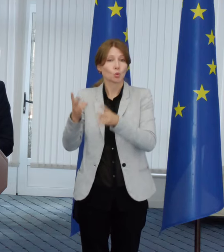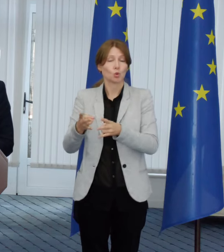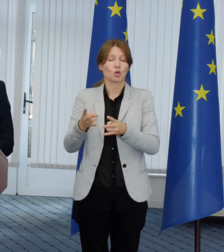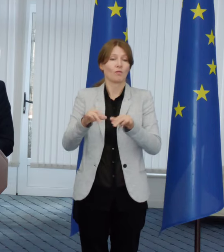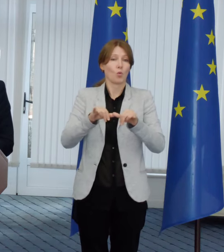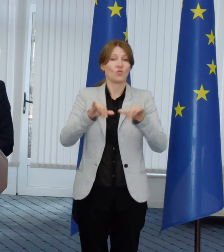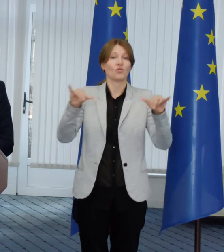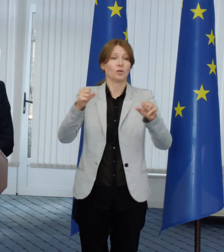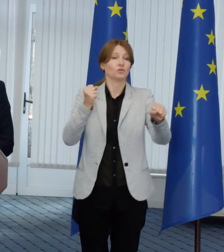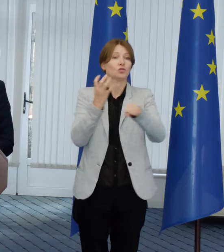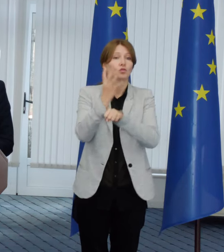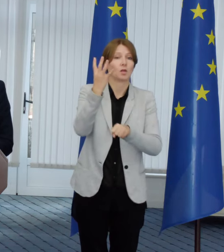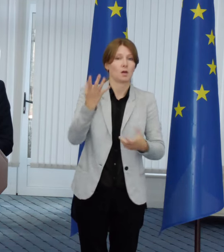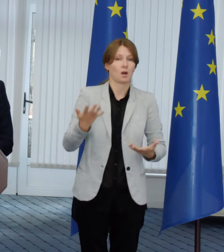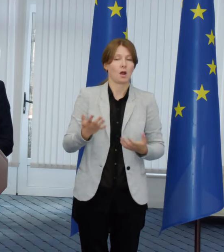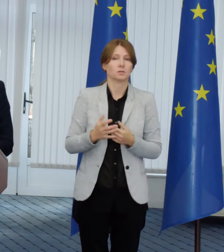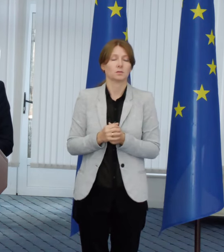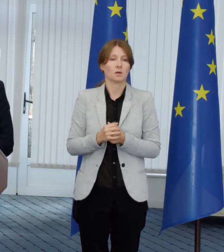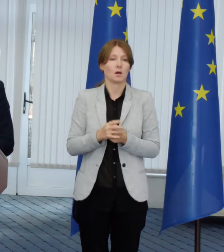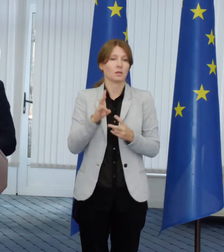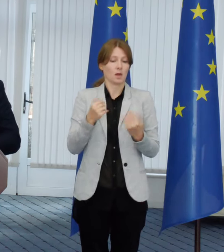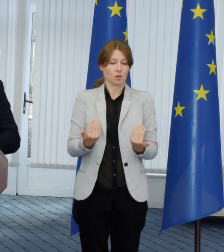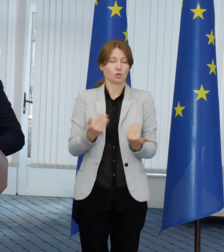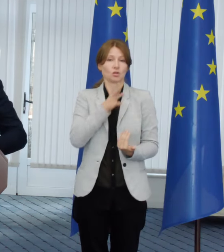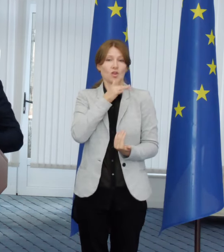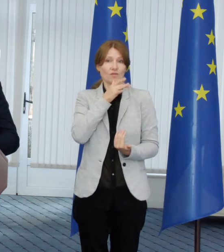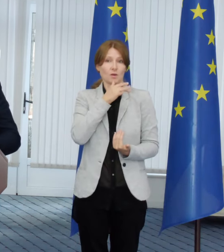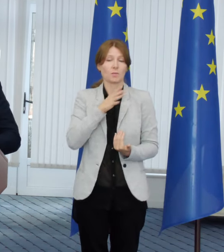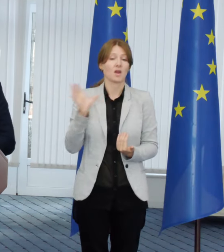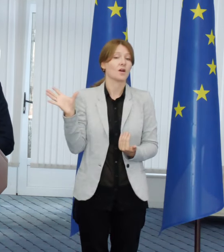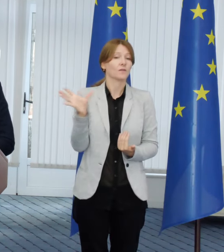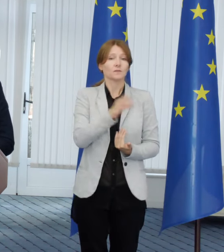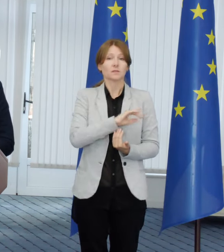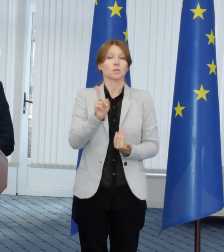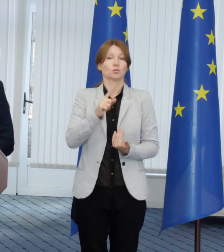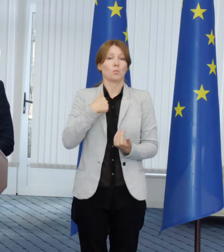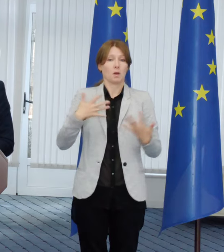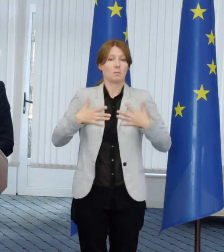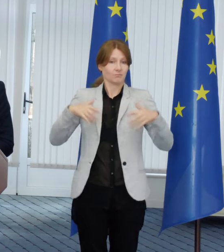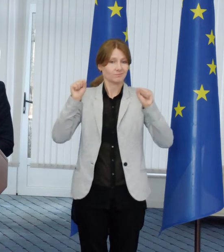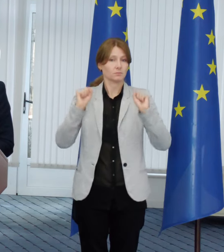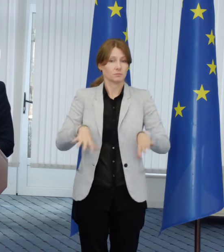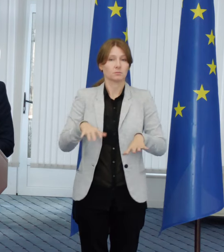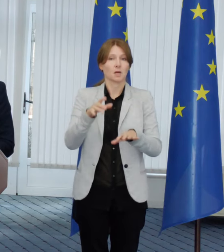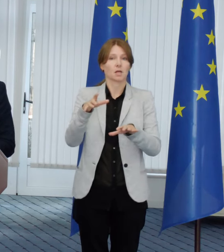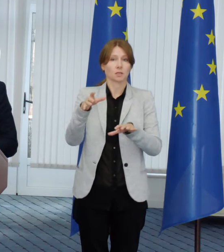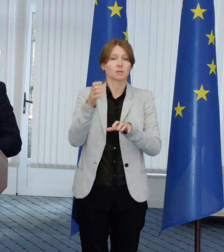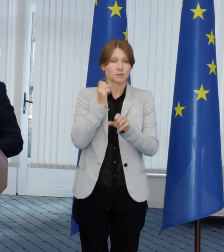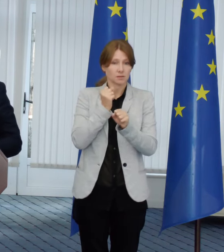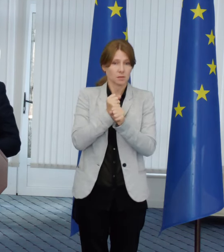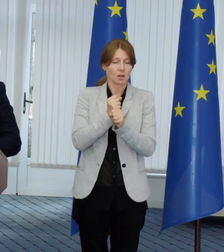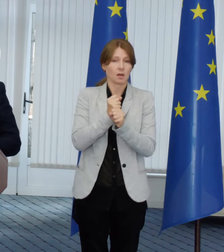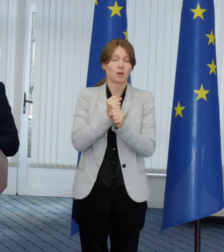au crescut de patru ori până în prezent. Deci toate eforturile pe care le facem noi, ele urmează